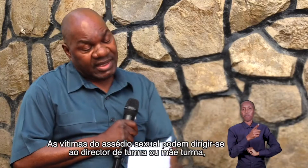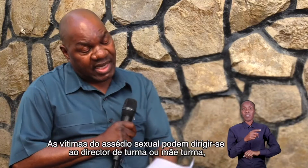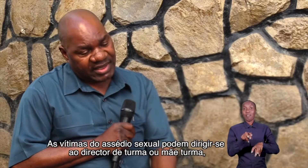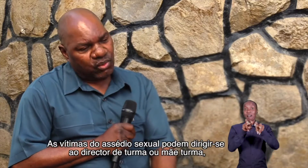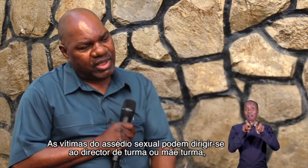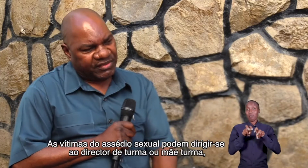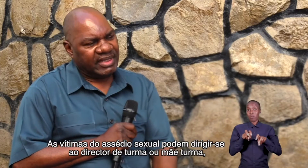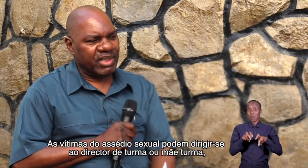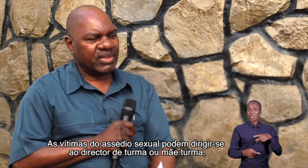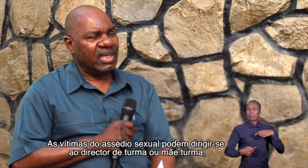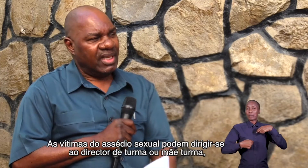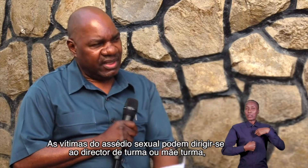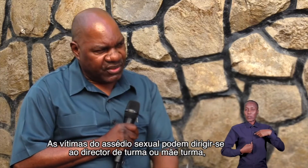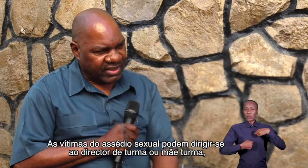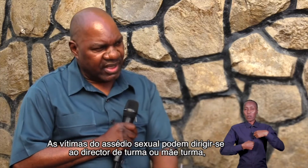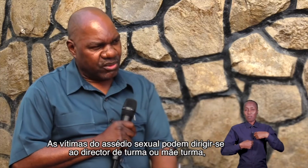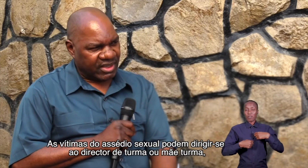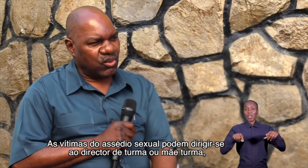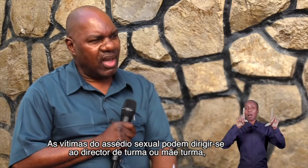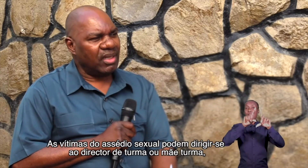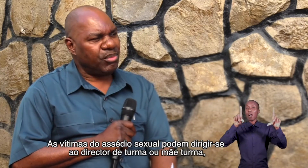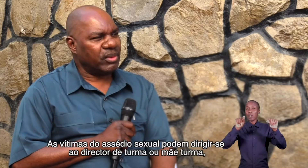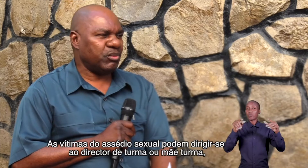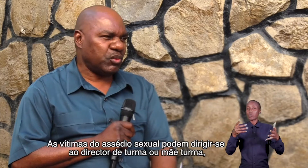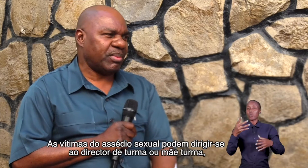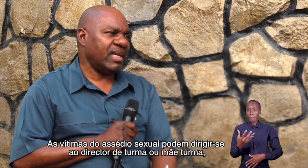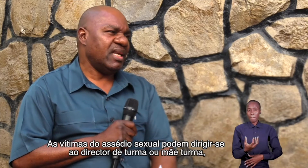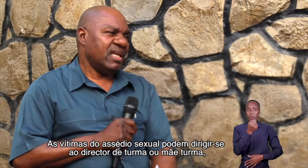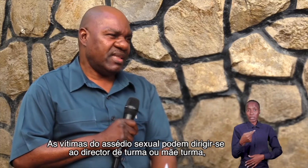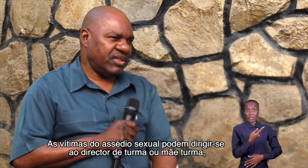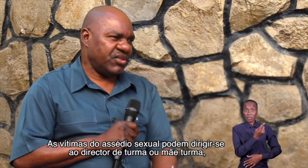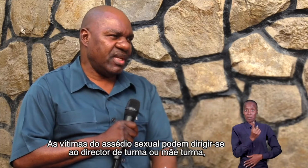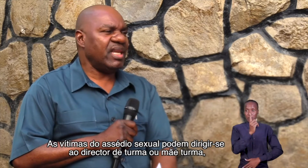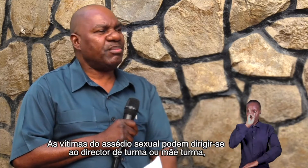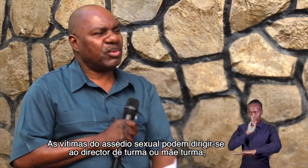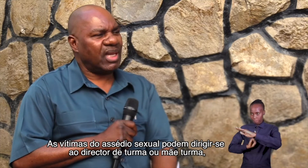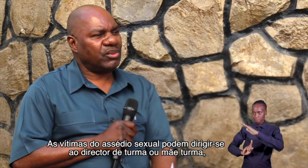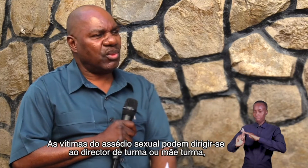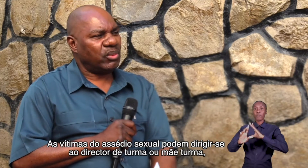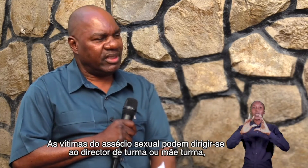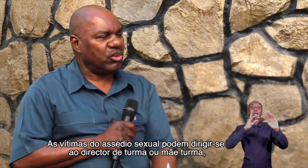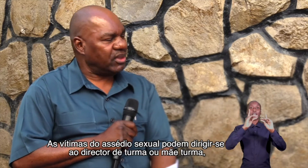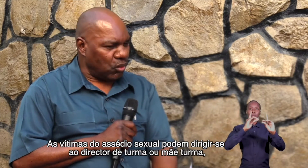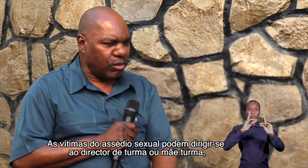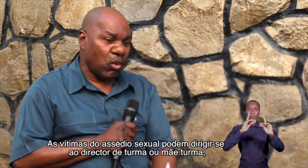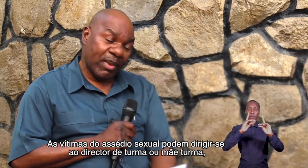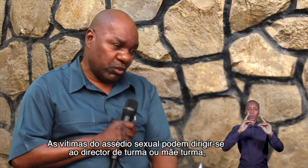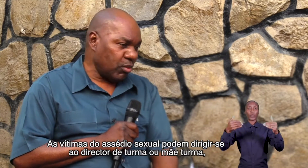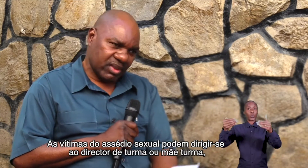As alunas vítimas deste assédio sexual podem muito bem se dirigirem, portanto, ao diretor de turma ou mãe turma, de